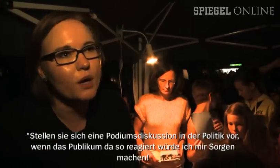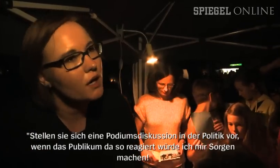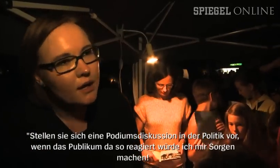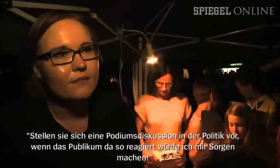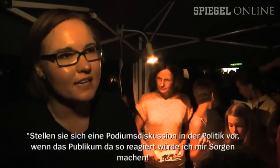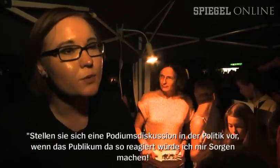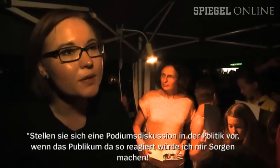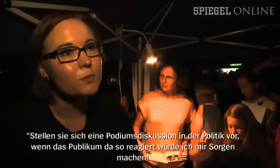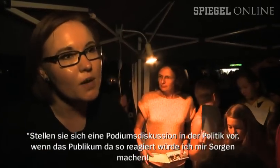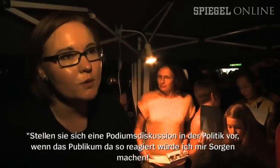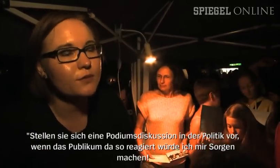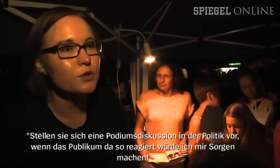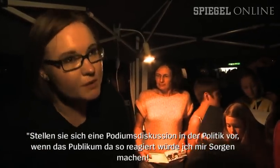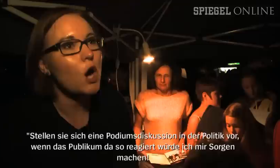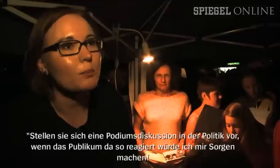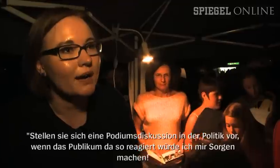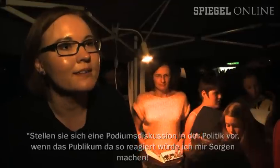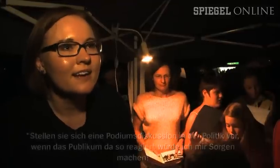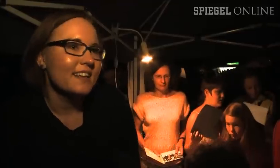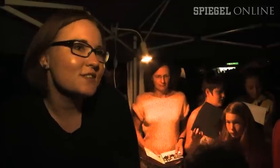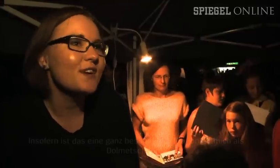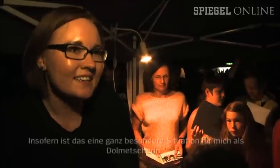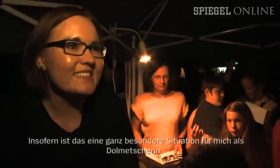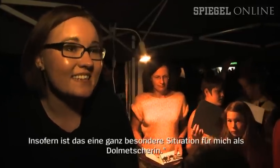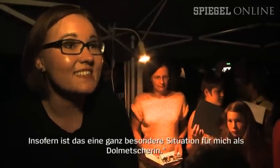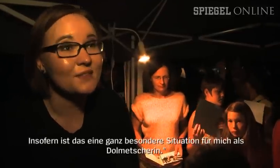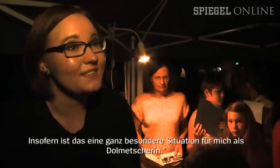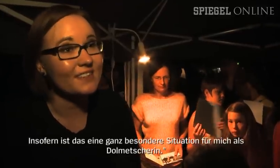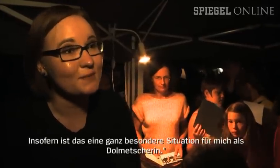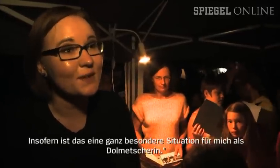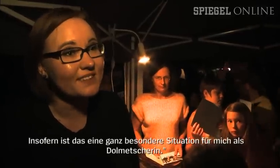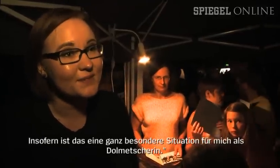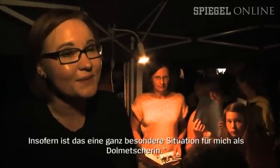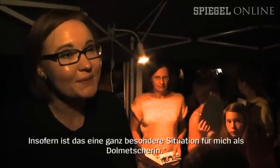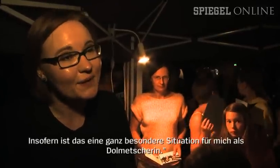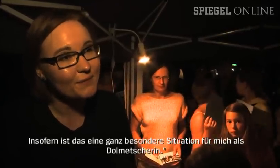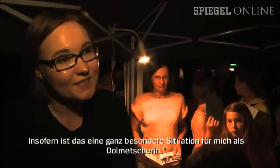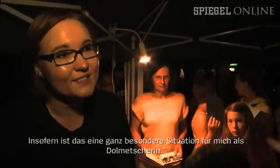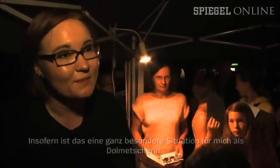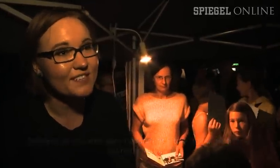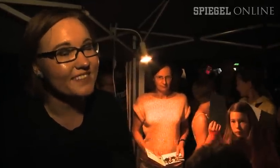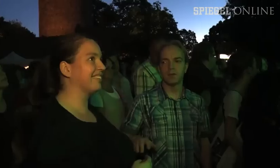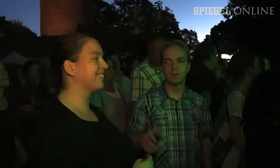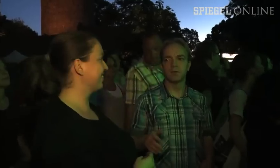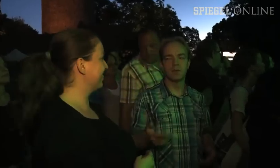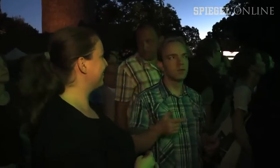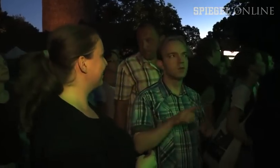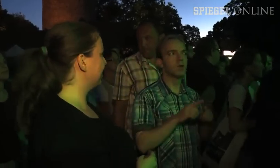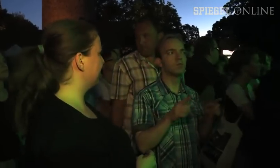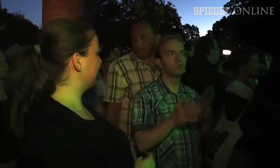Politik vor. Wenn das Publikum so applaudiert, würde ich mir Sorgen machen. Insofern ist das natürlich eine ganz besondere Situation, auch für mich als Dolmetscherin.